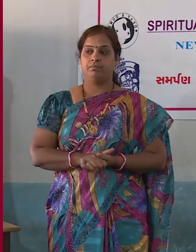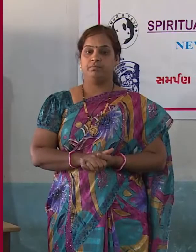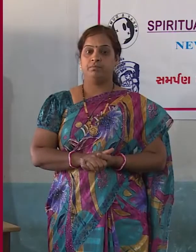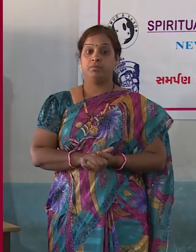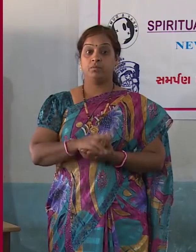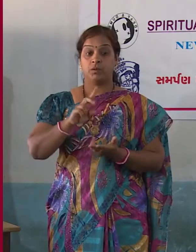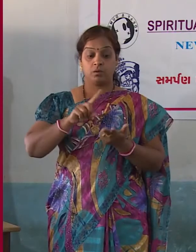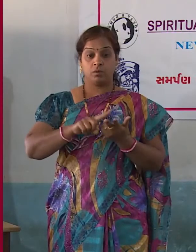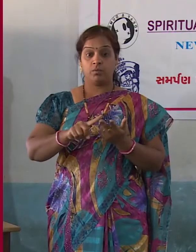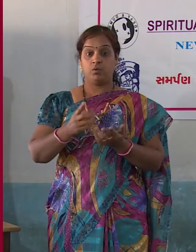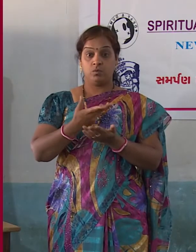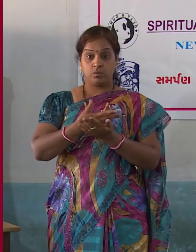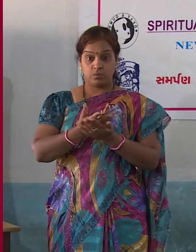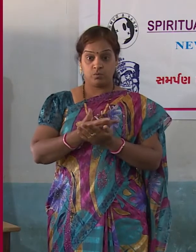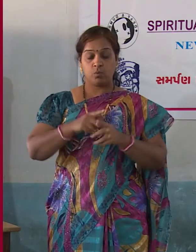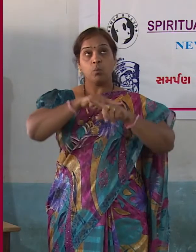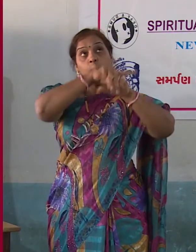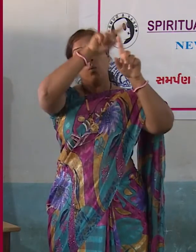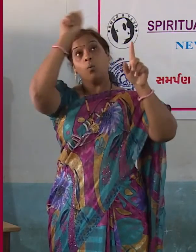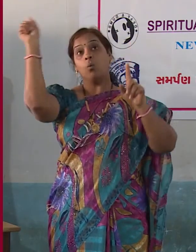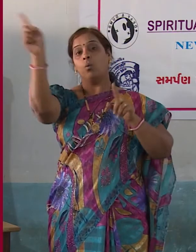अगला चित्र है विश्व दर्शन।